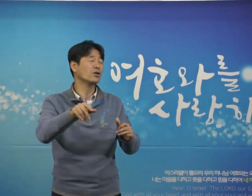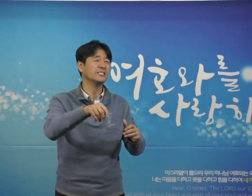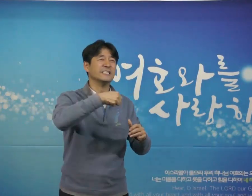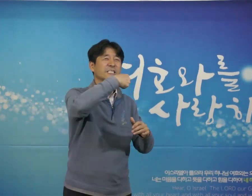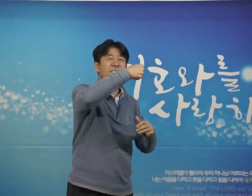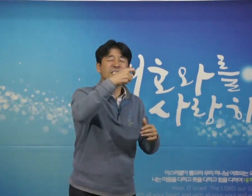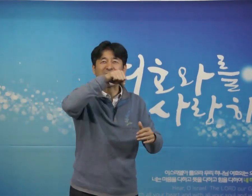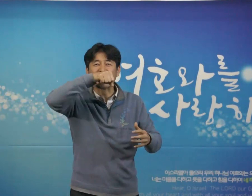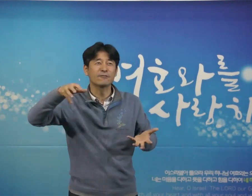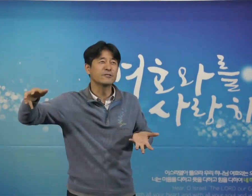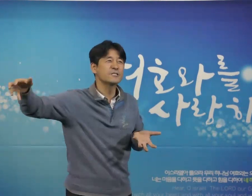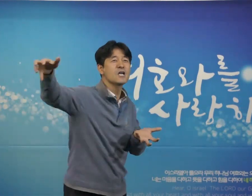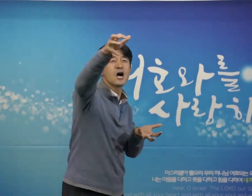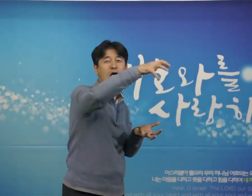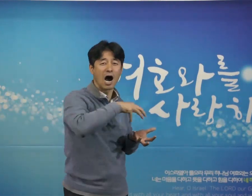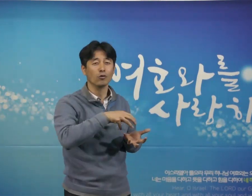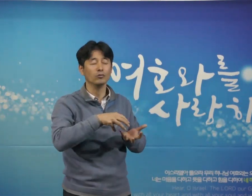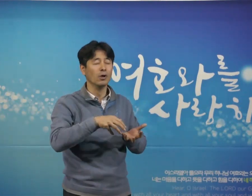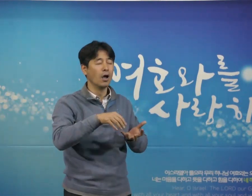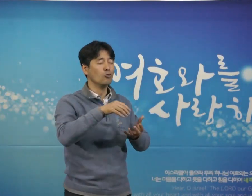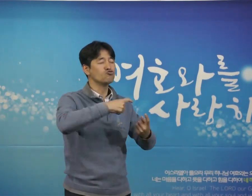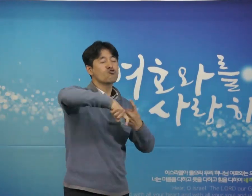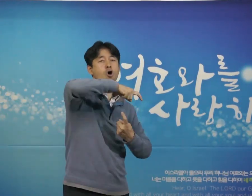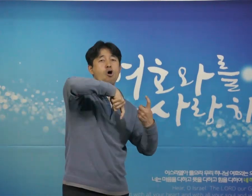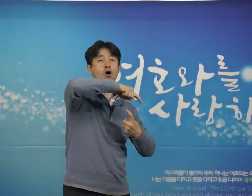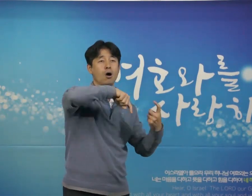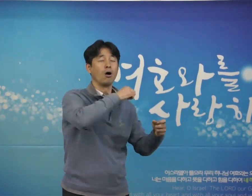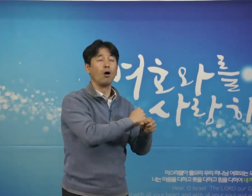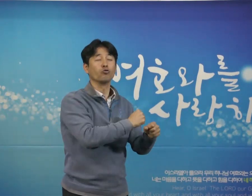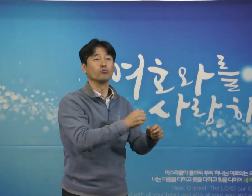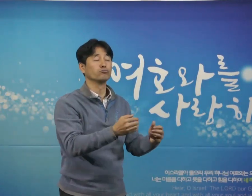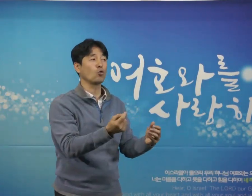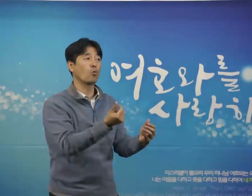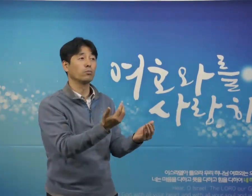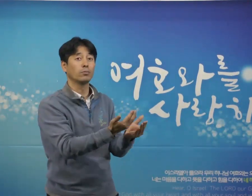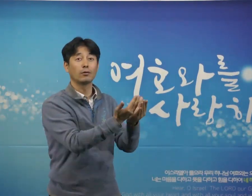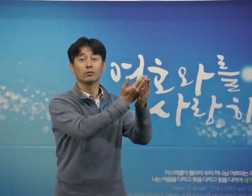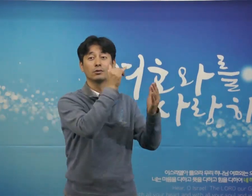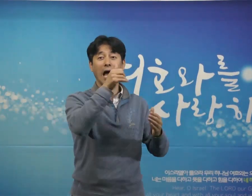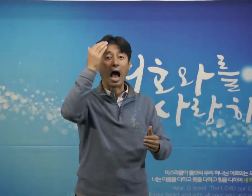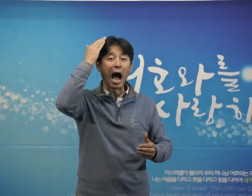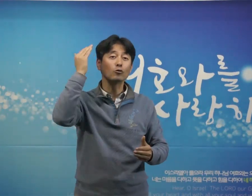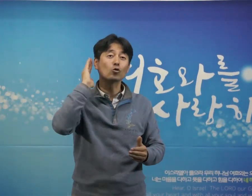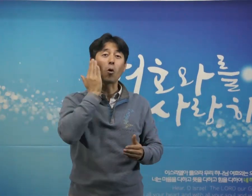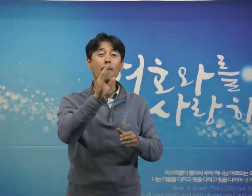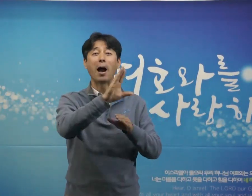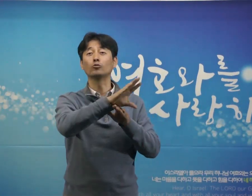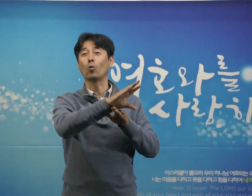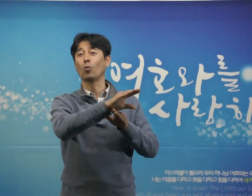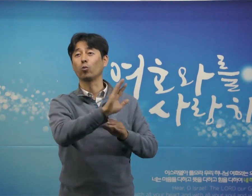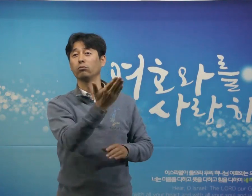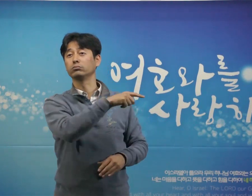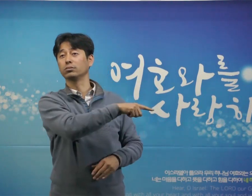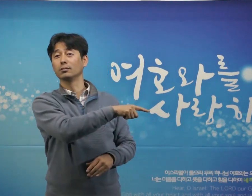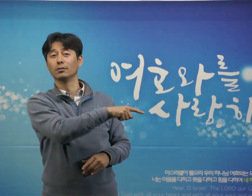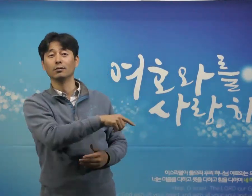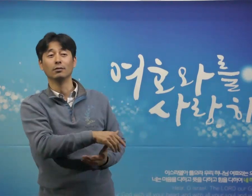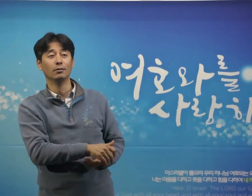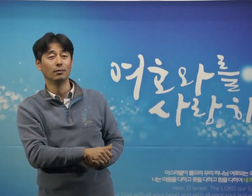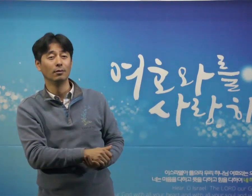사회적 기업이나 뭐 그렇게 그런 단체를 통해서 운영하고 발전하고 있습니다. 그래서